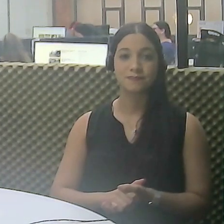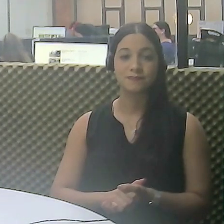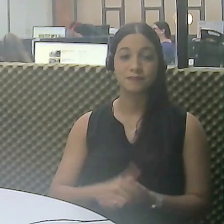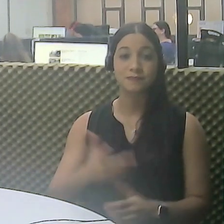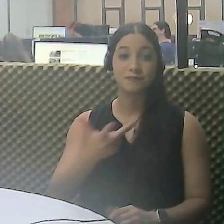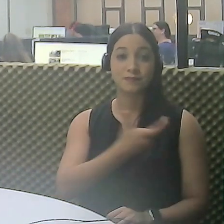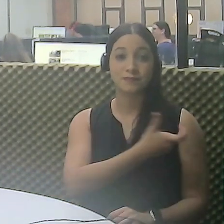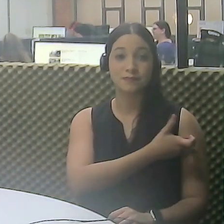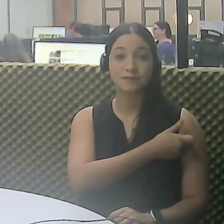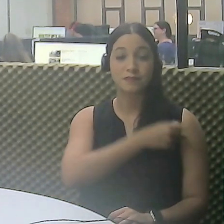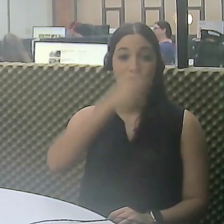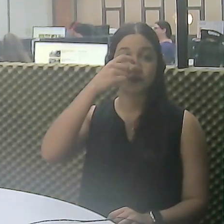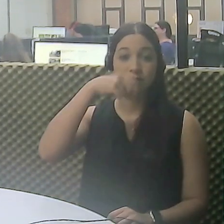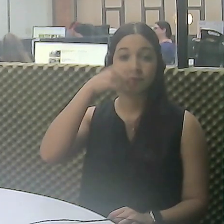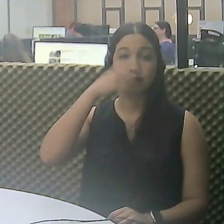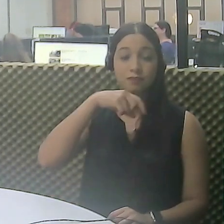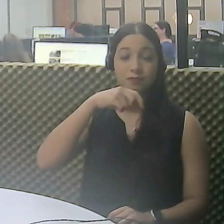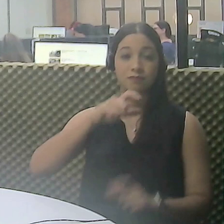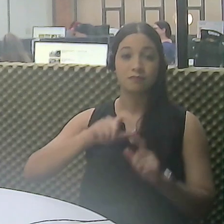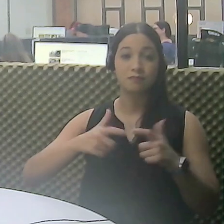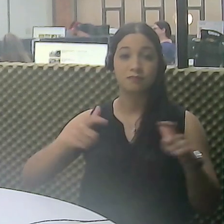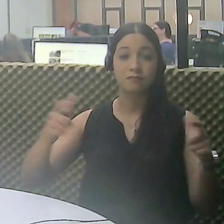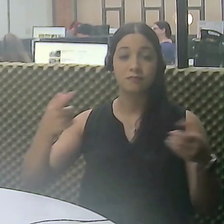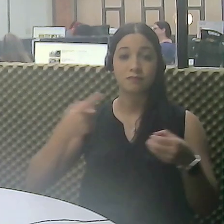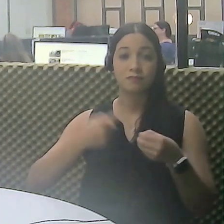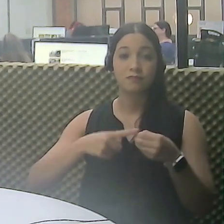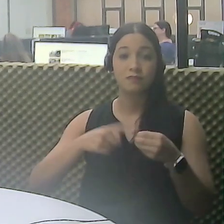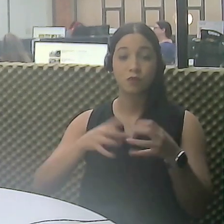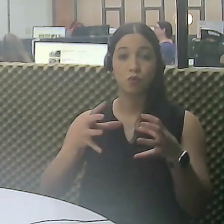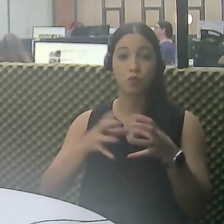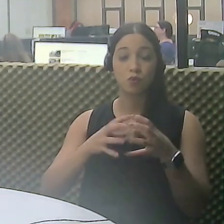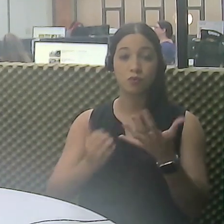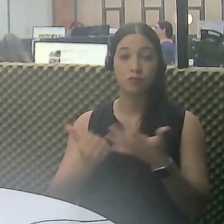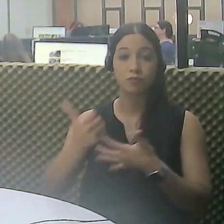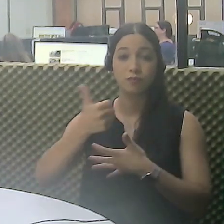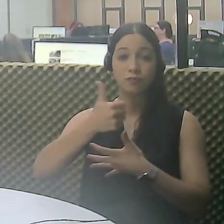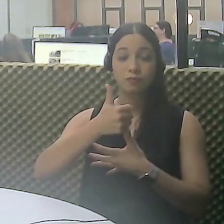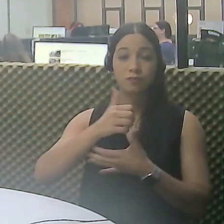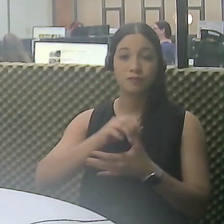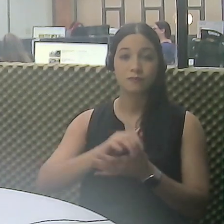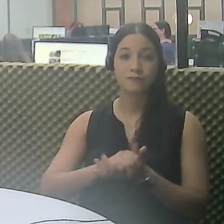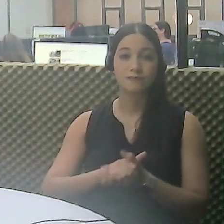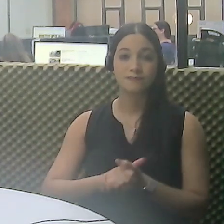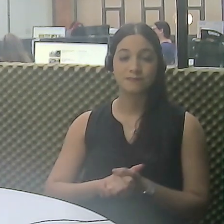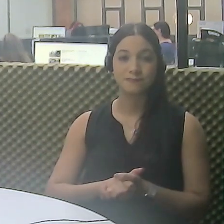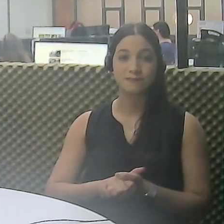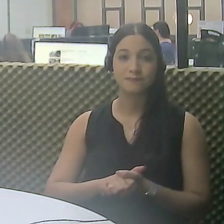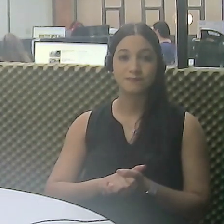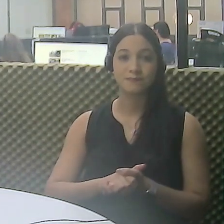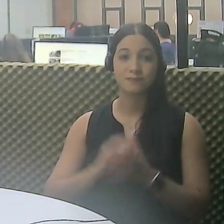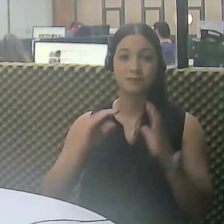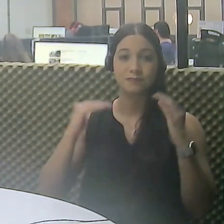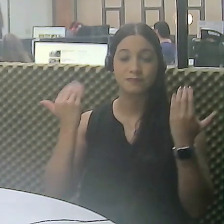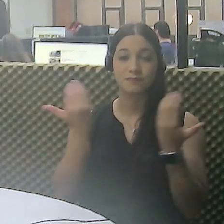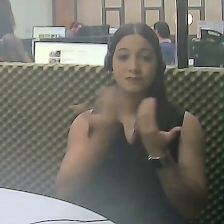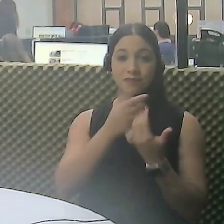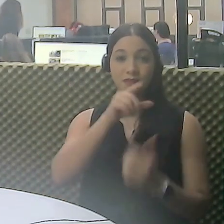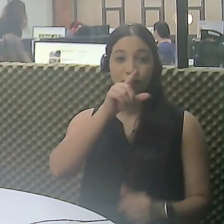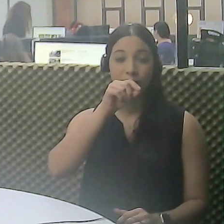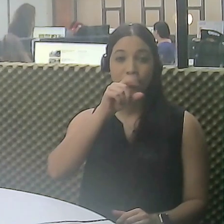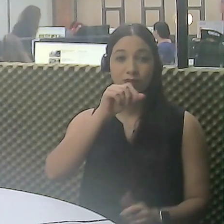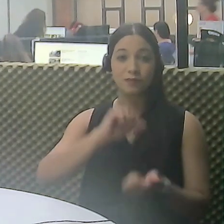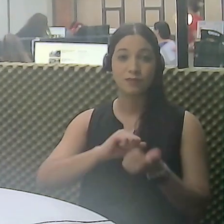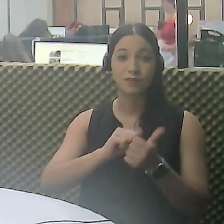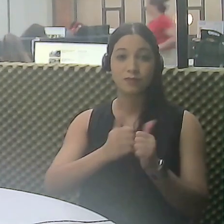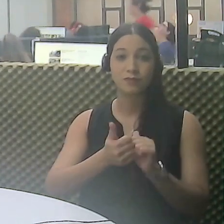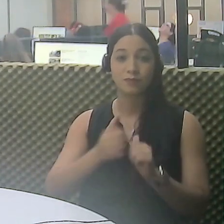Vacinação contra a gripe é ampliada na cidade para outros grupos prioritários. E ainda, estádio Parque do Sabiá vai receber o jogo